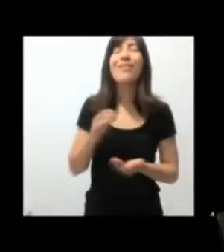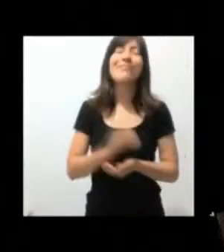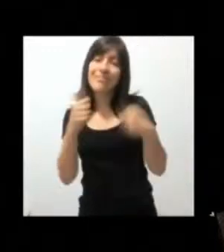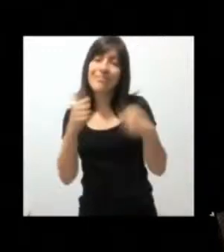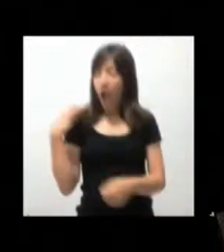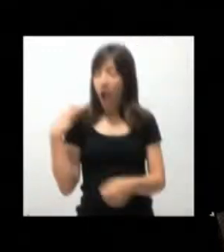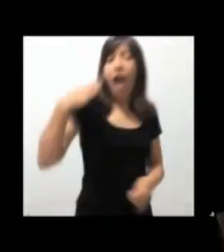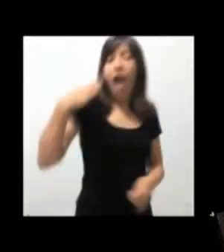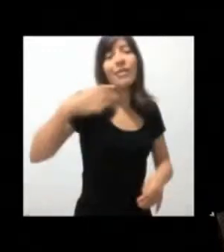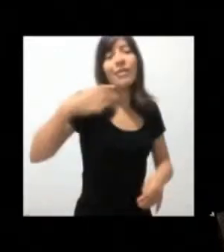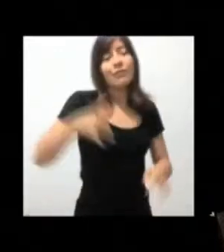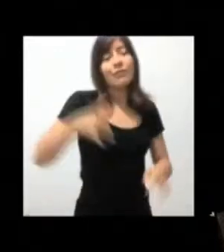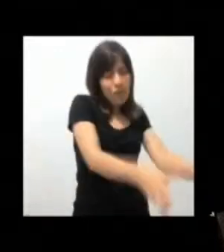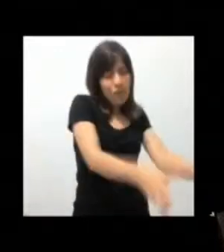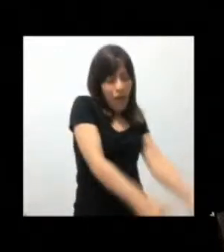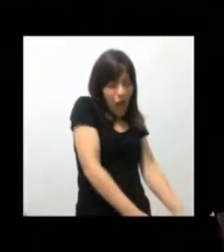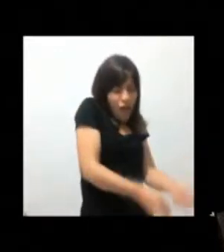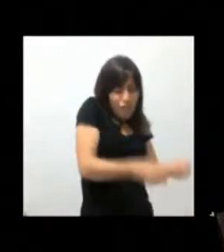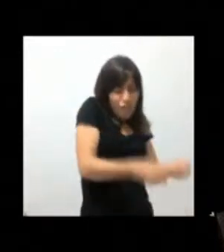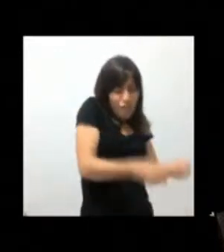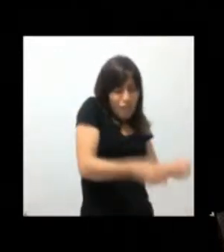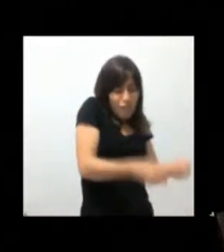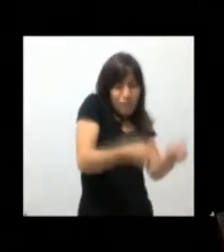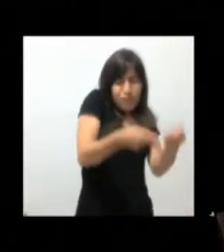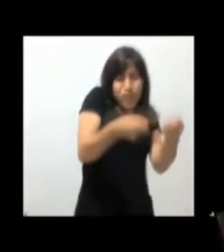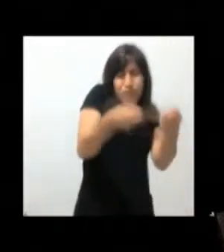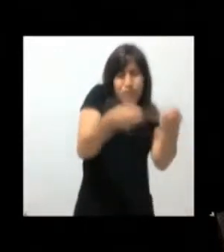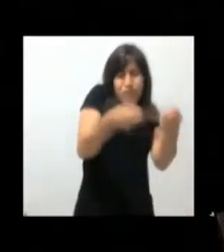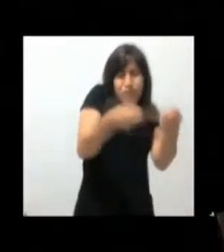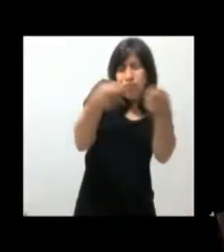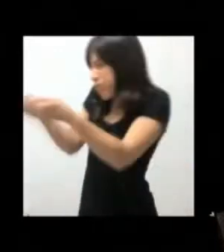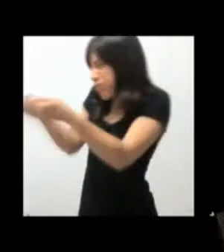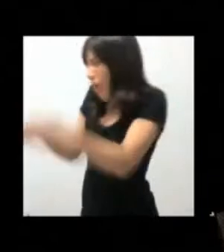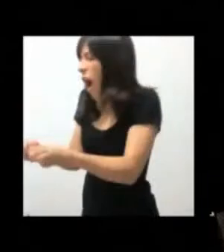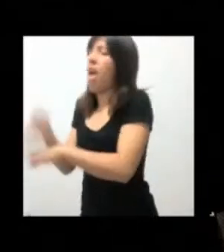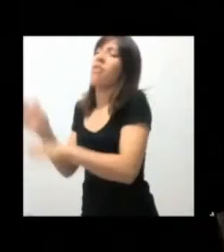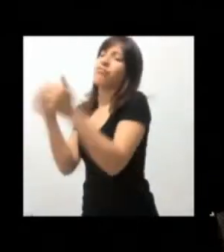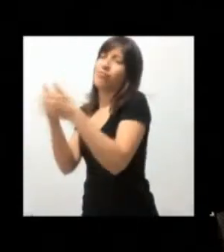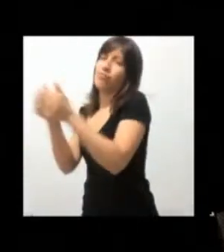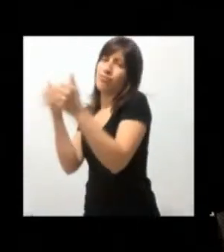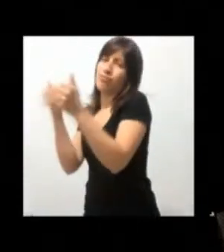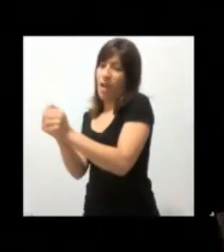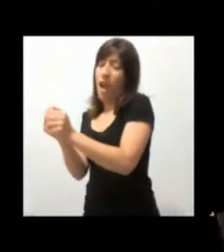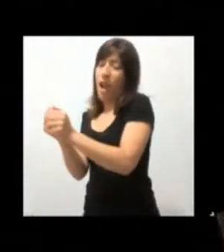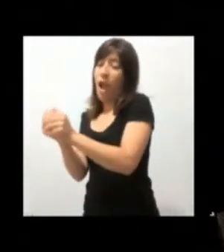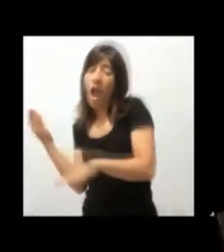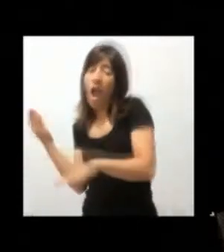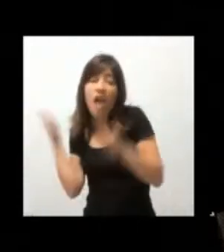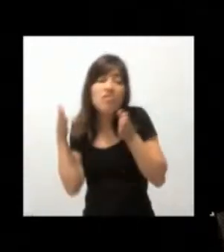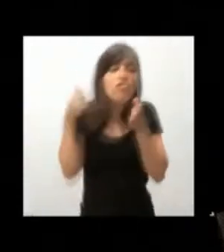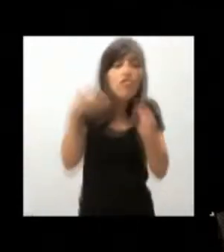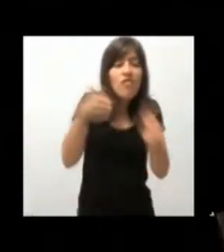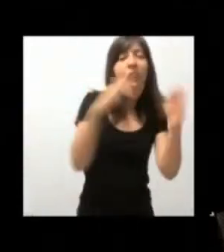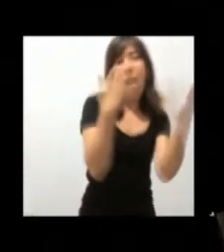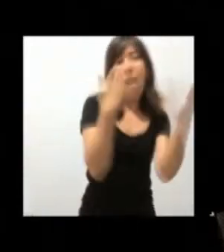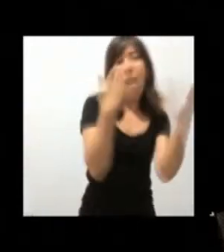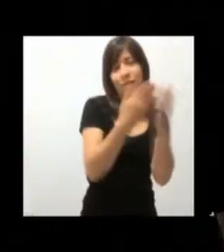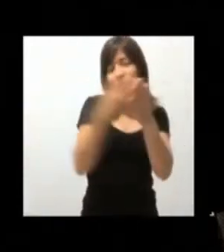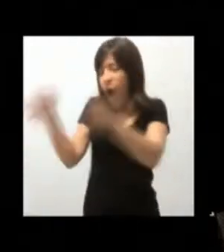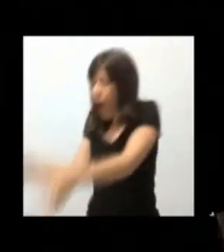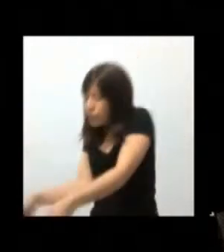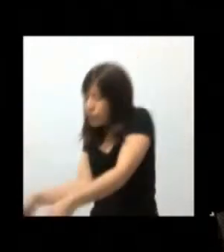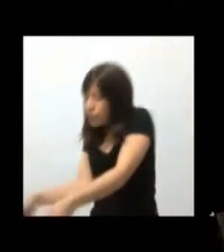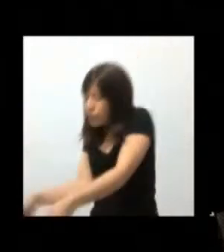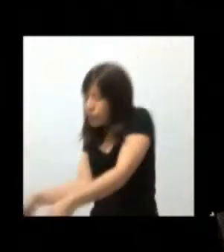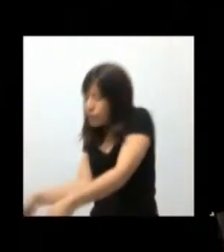colocá-lo dentro do ônibus e, quando ele chegar no ponto de ônibus dele, descer, né, do ônibus para ele poder ir para a escola. Nisso, ele já